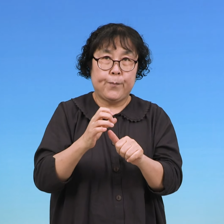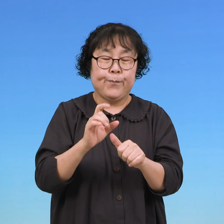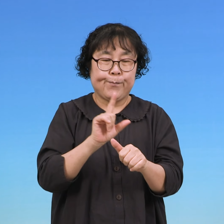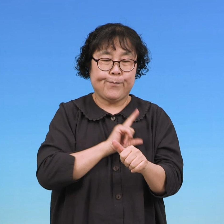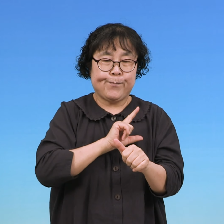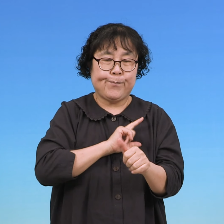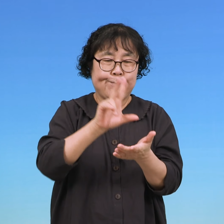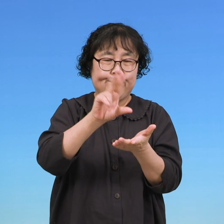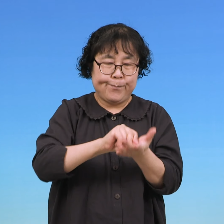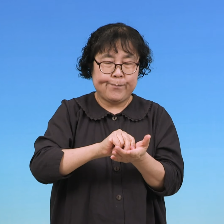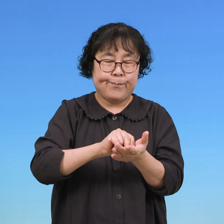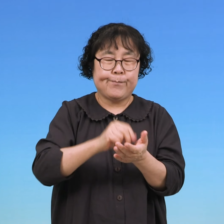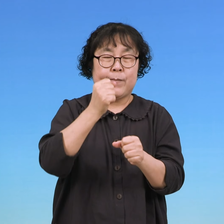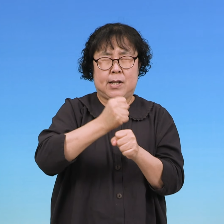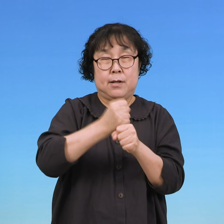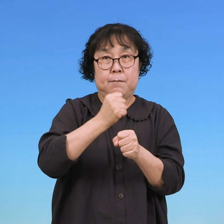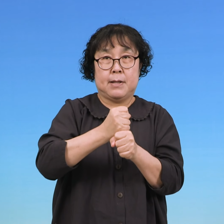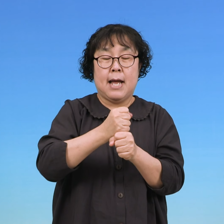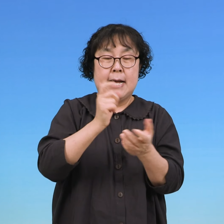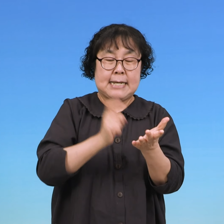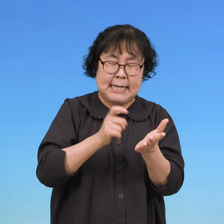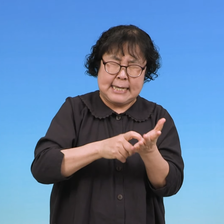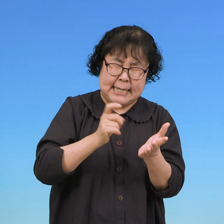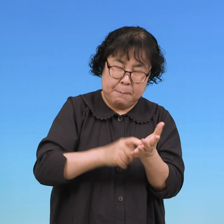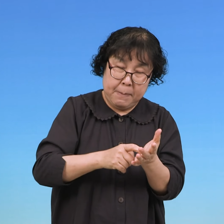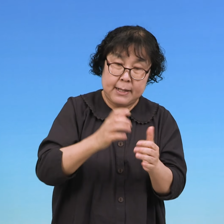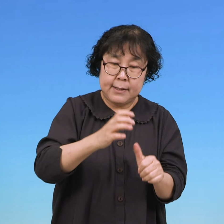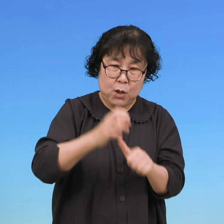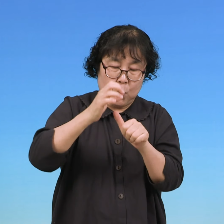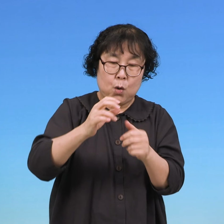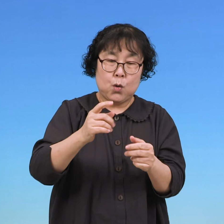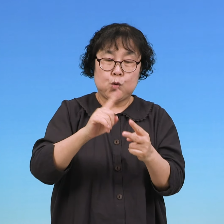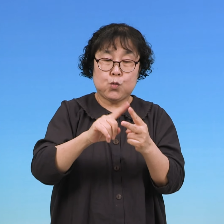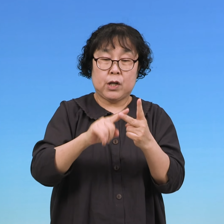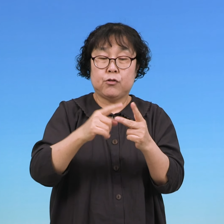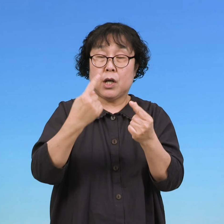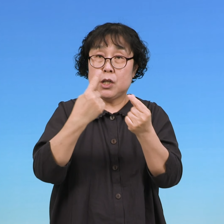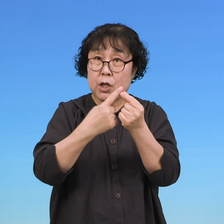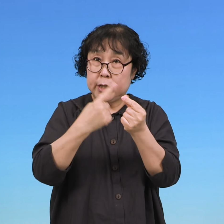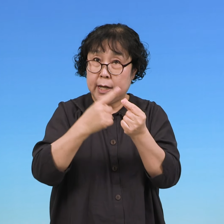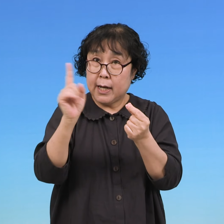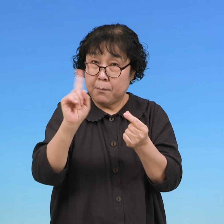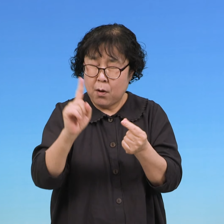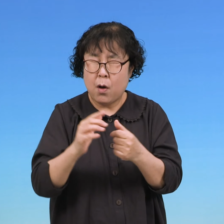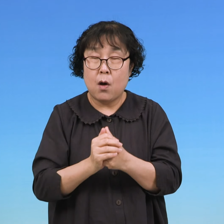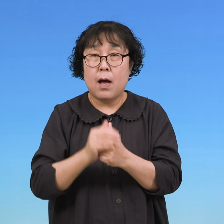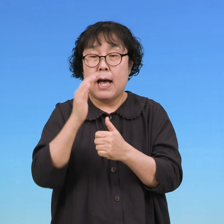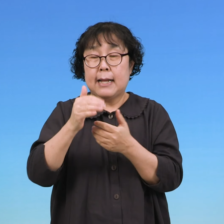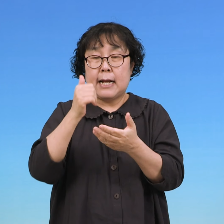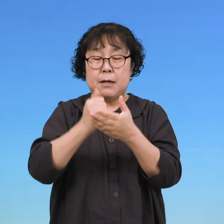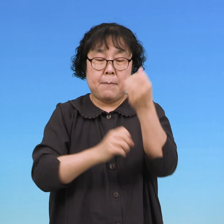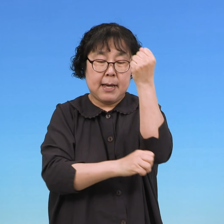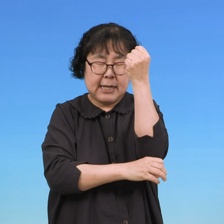이름을 붙였습니다. 긴급한 적용 두 가지 중에 첫 번째가 뭐냐, 여러분 하나님 기준에 역행하는